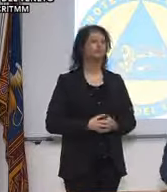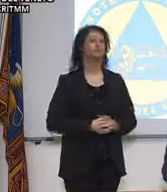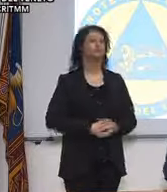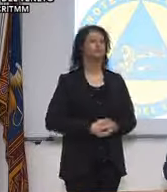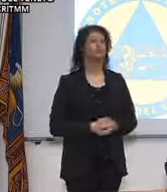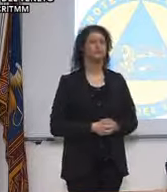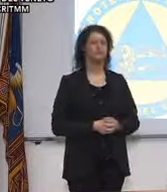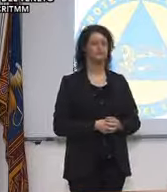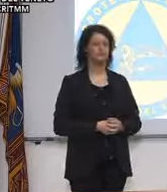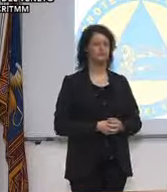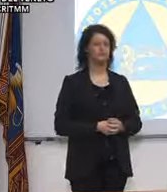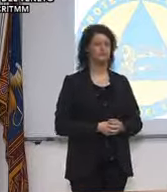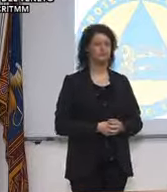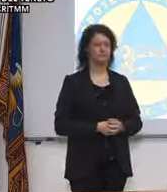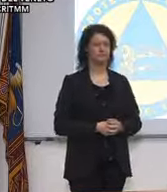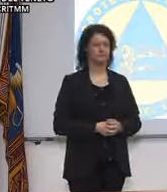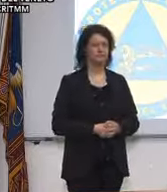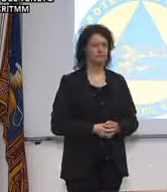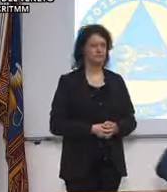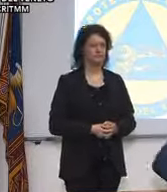devi collegarti.